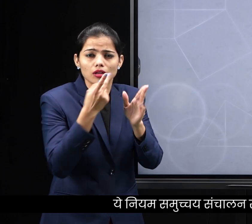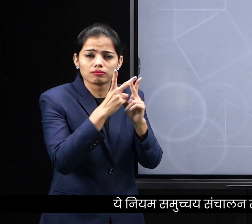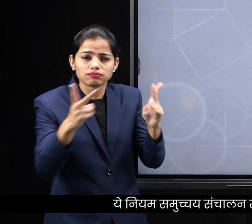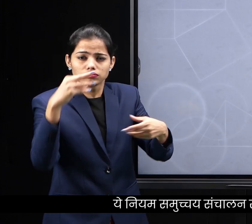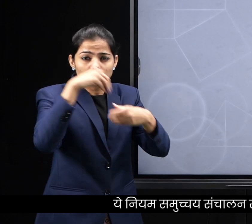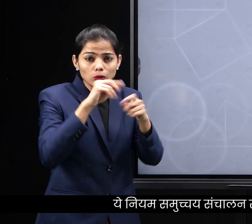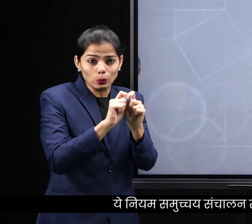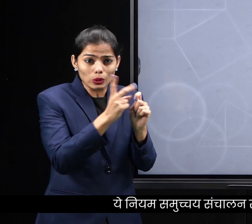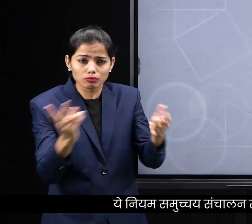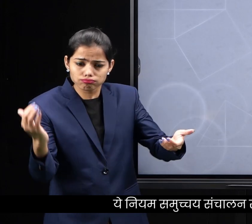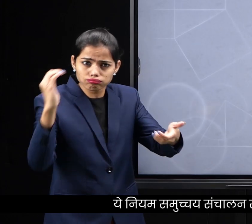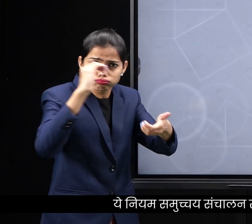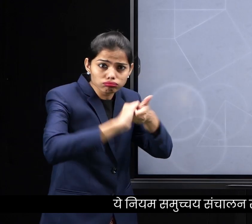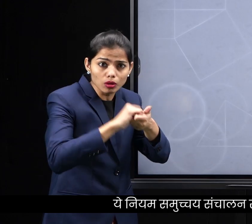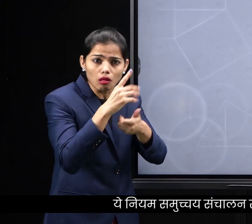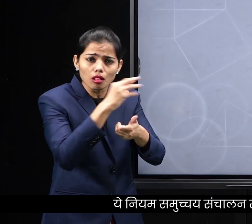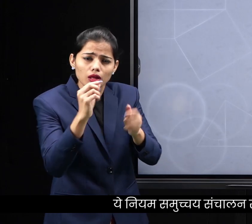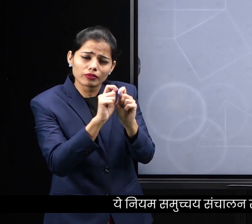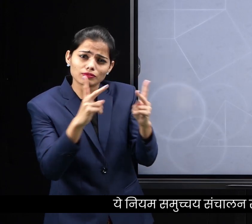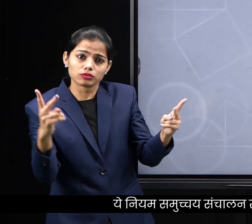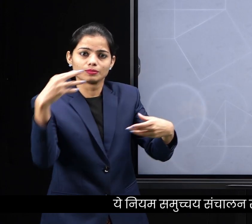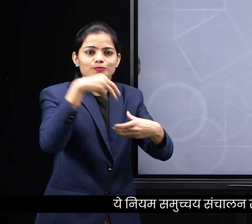और समुच्चय अंतर से संबंधित हैं।